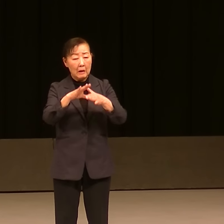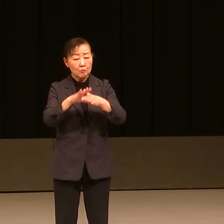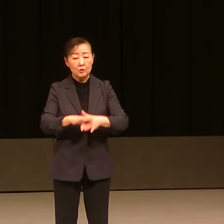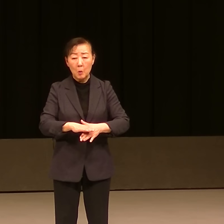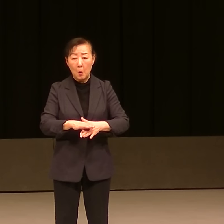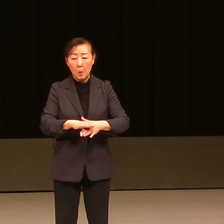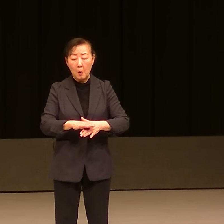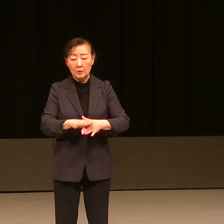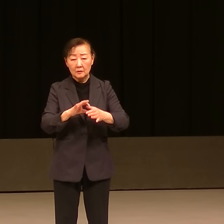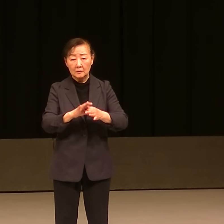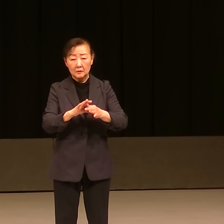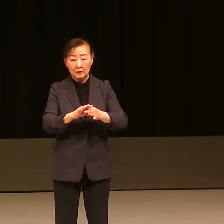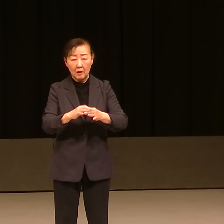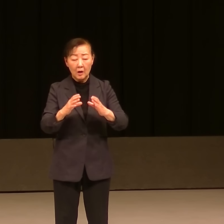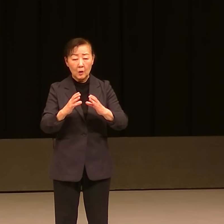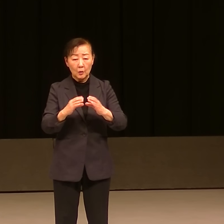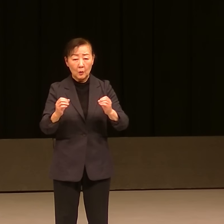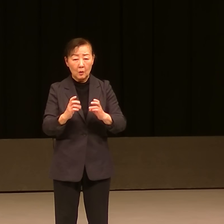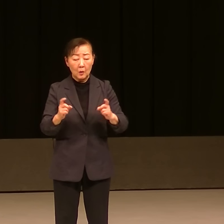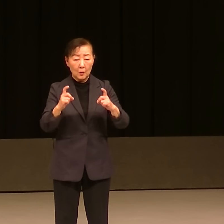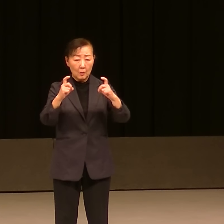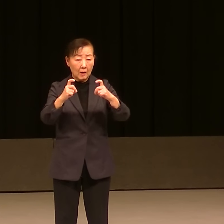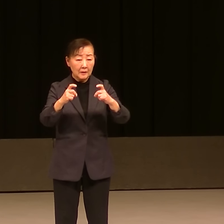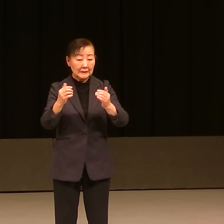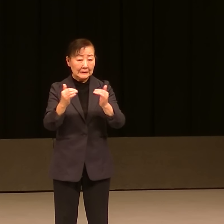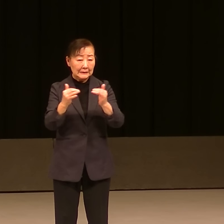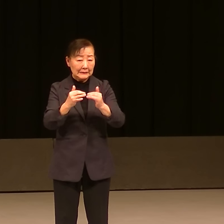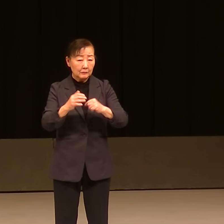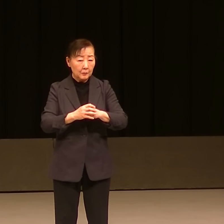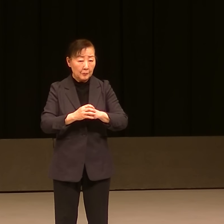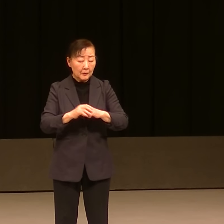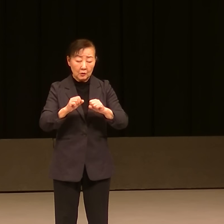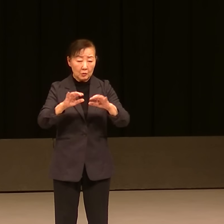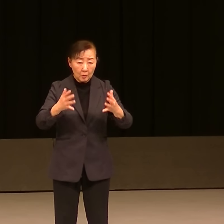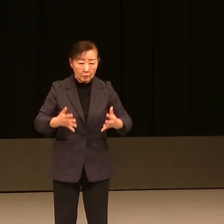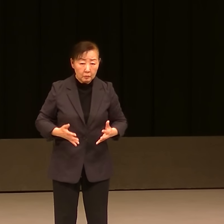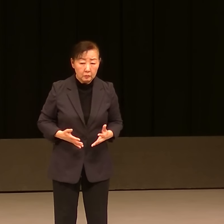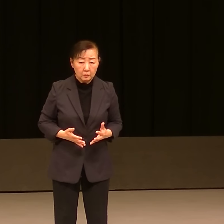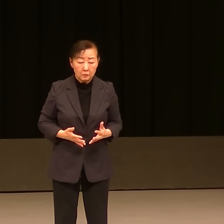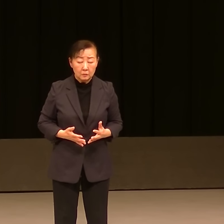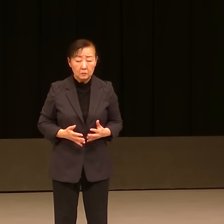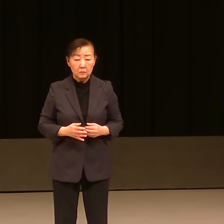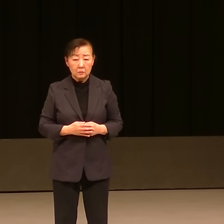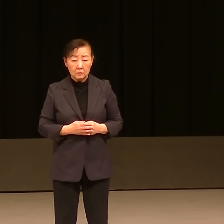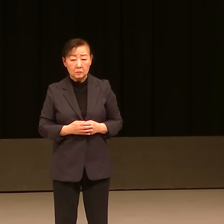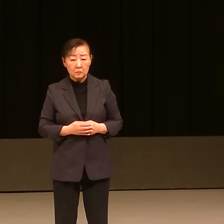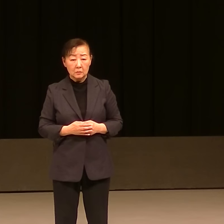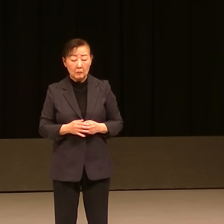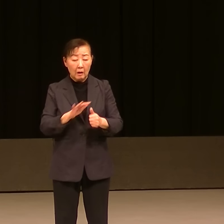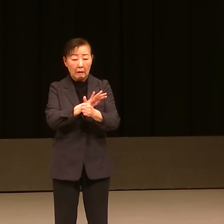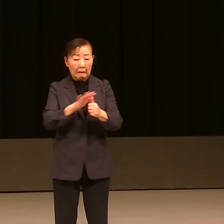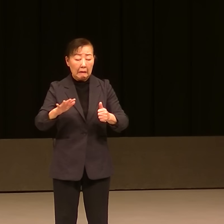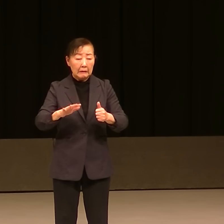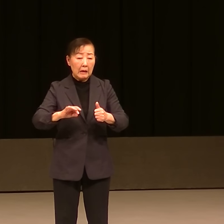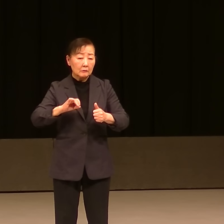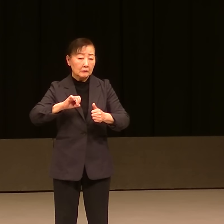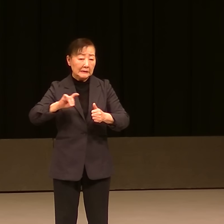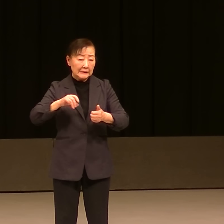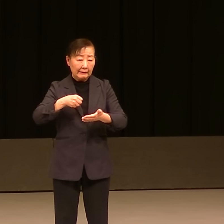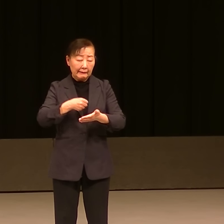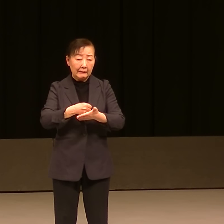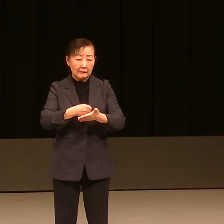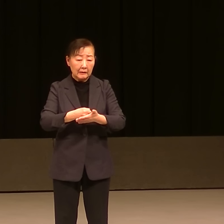については、この国会審議などを一切得ずして、この、閣議決定で、ご了承してし